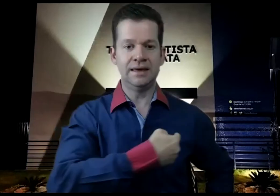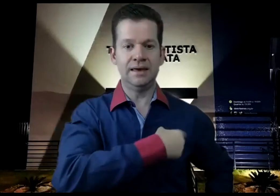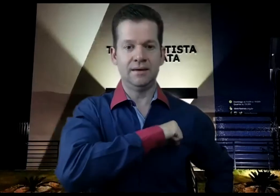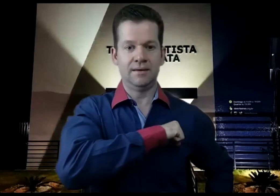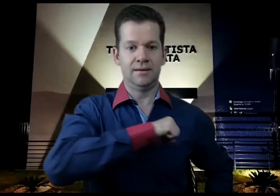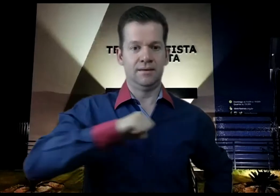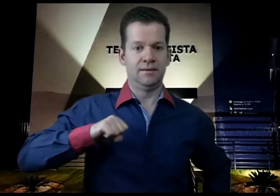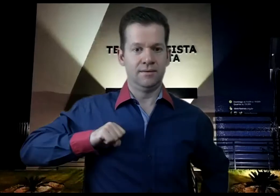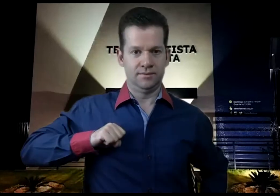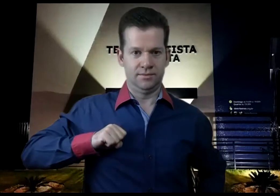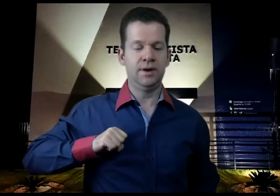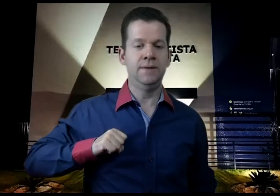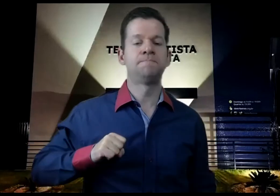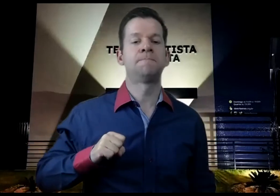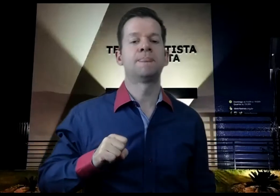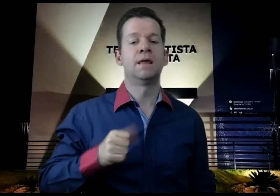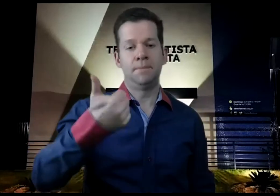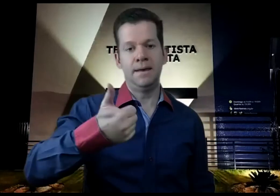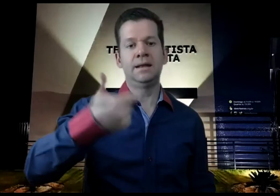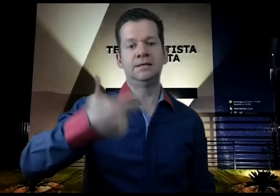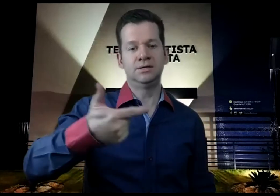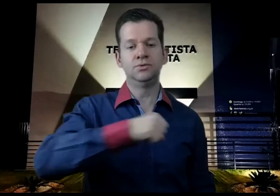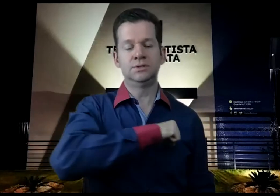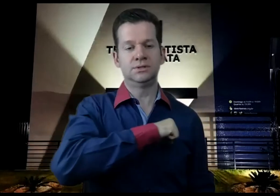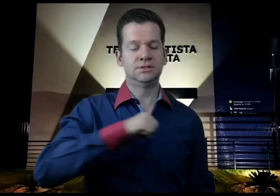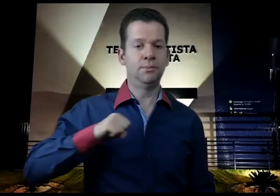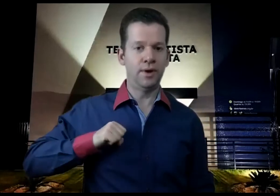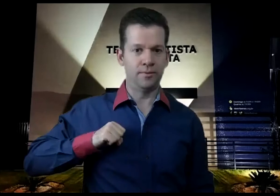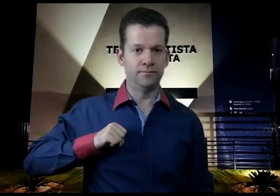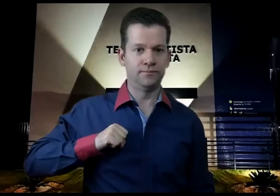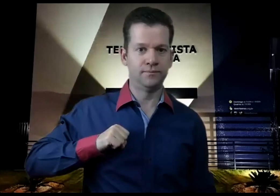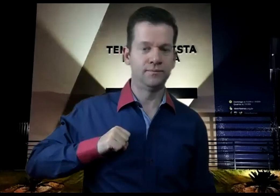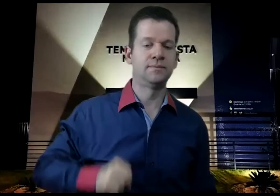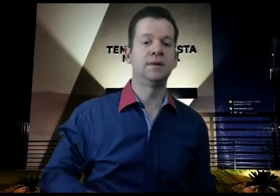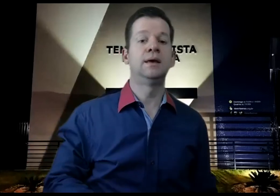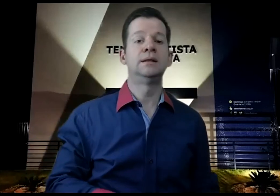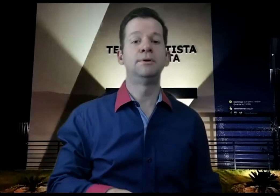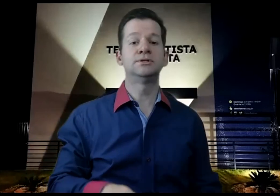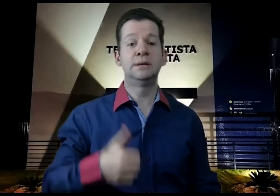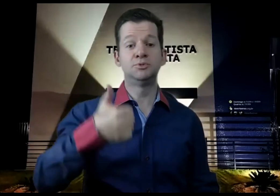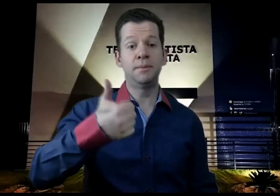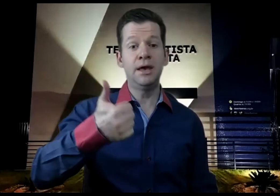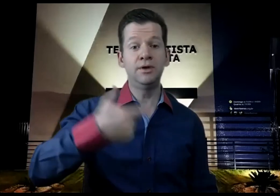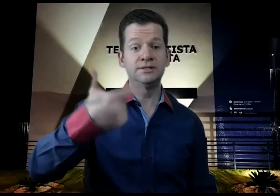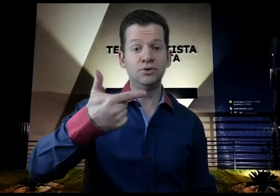aqui. Ok? Primeira e segunda Samuel. Depois nós temos primeiro e